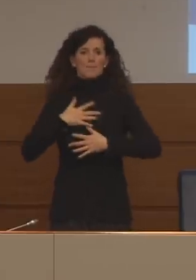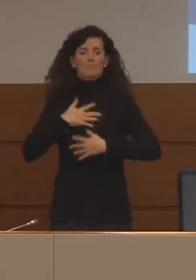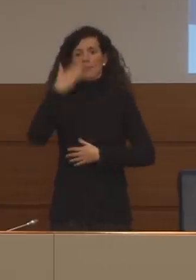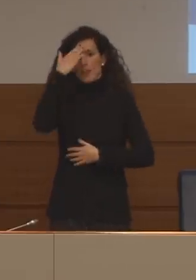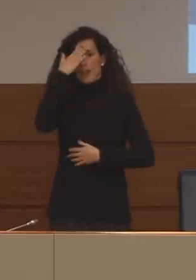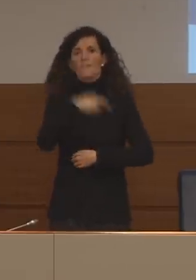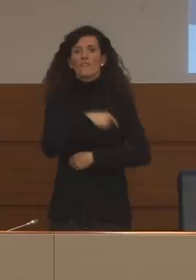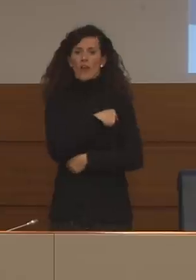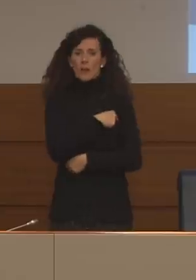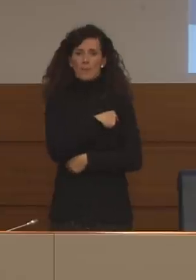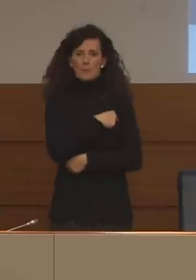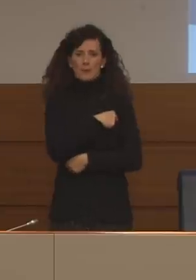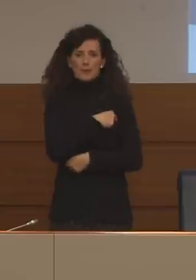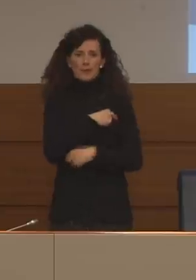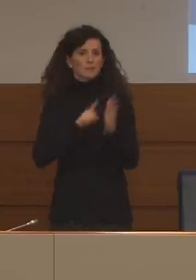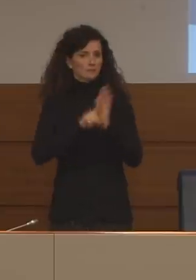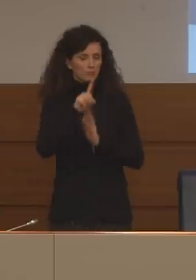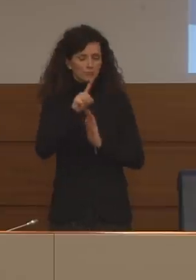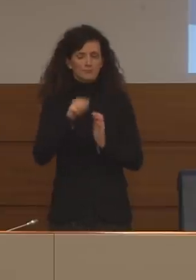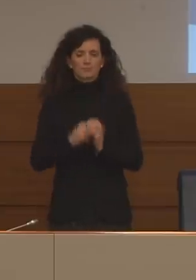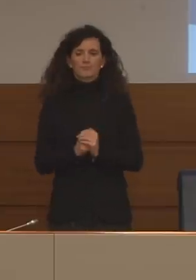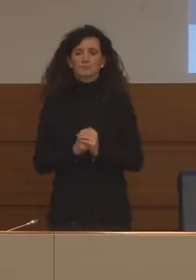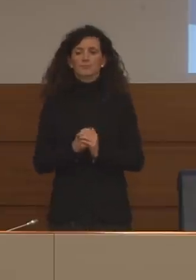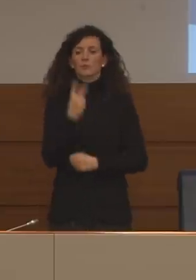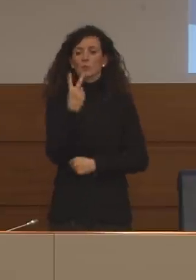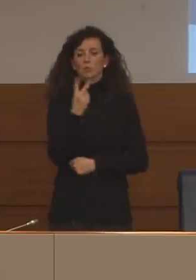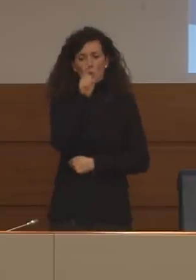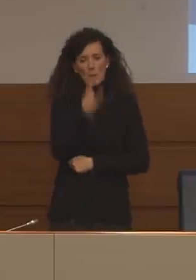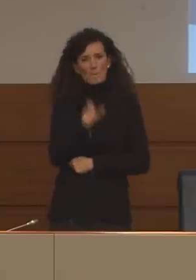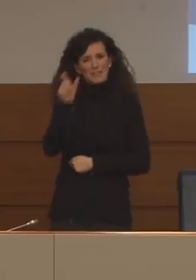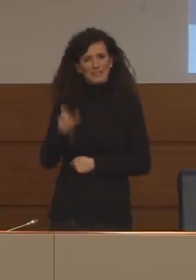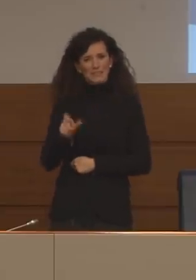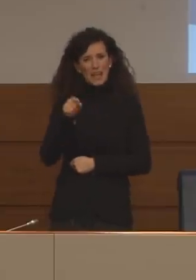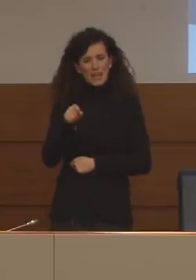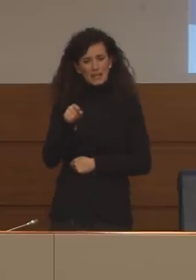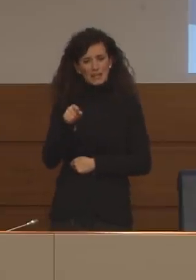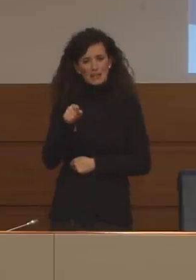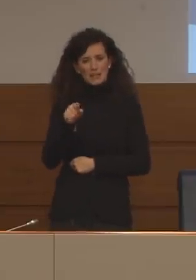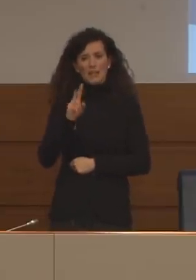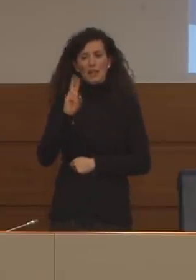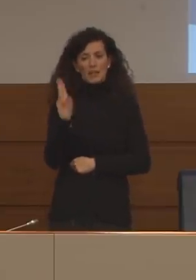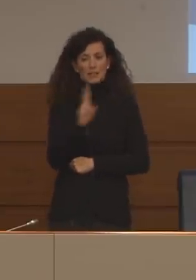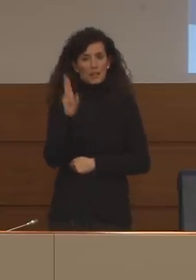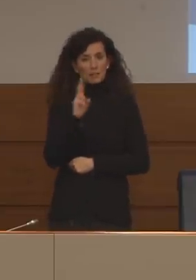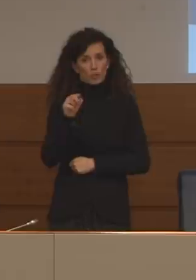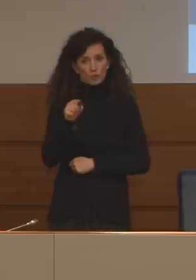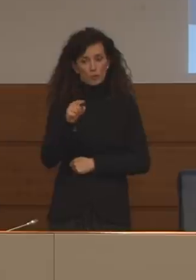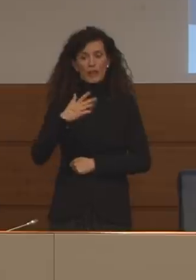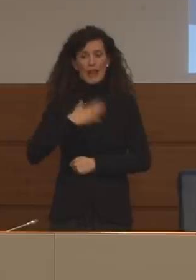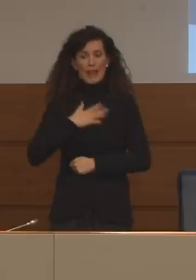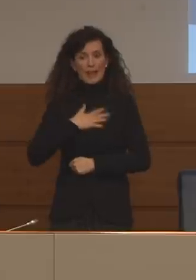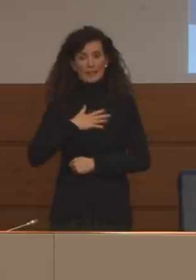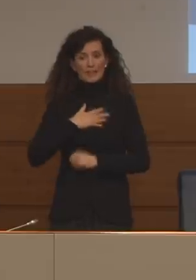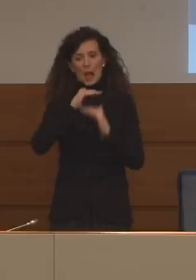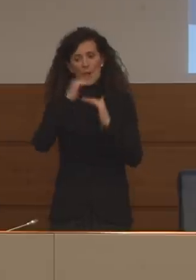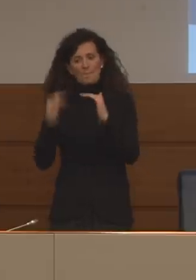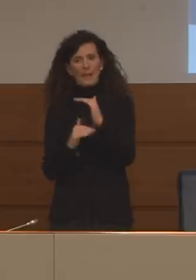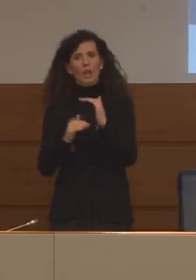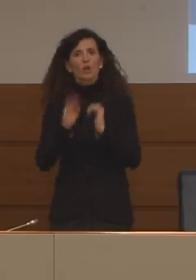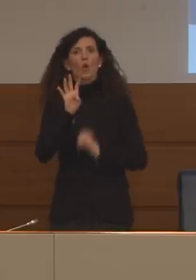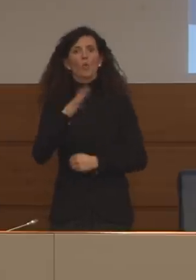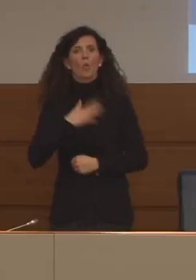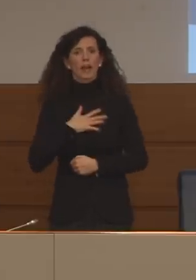abbiamo un ulteriore elemento sui due pazienti che risultano deceduti con età inferiore ai 40